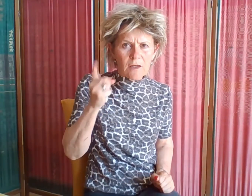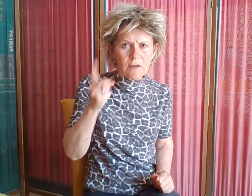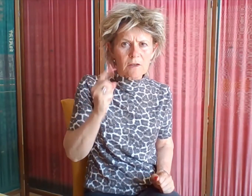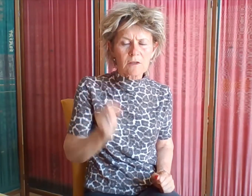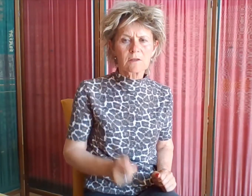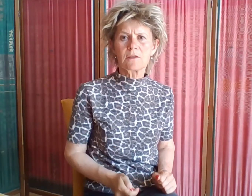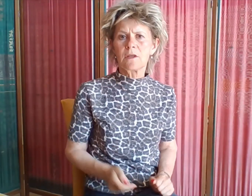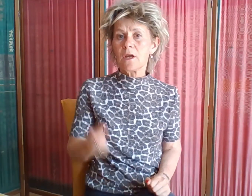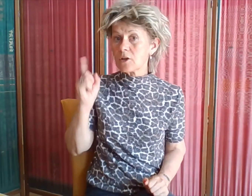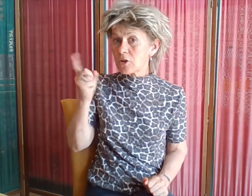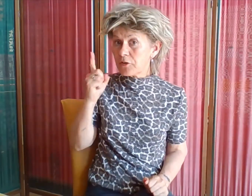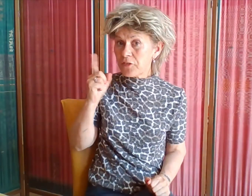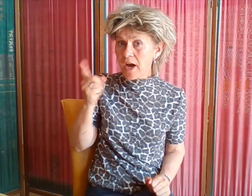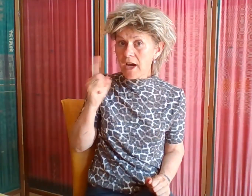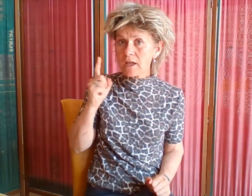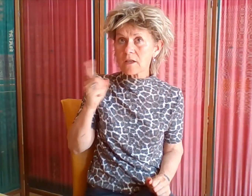Gevaarlijk. Gevaarlijk.